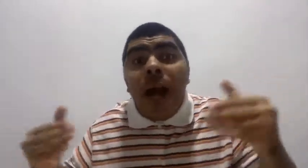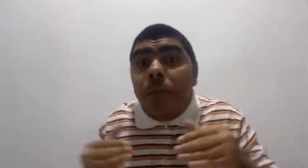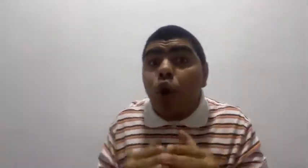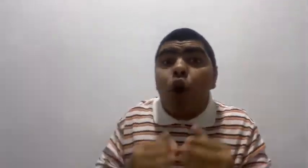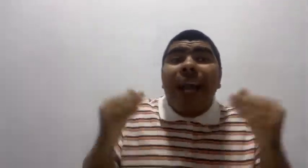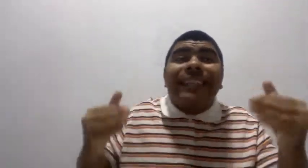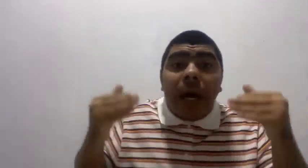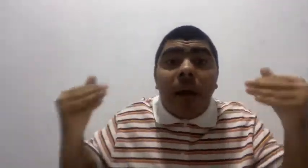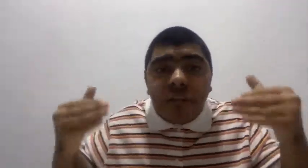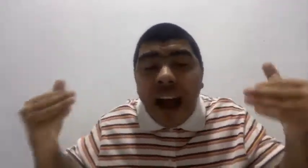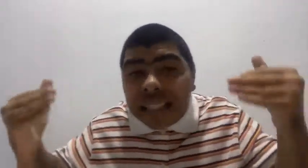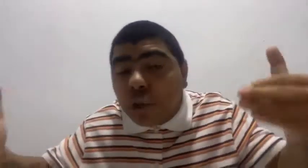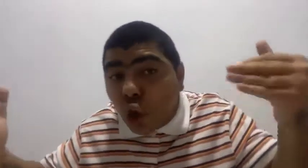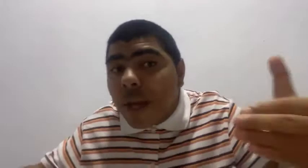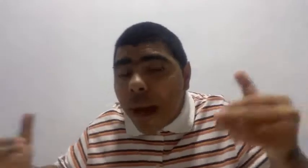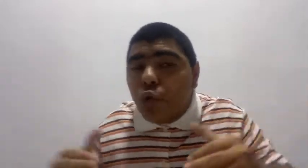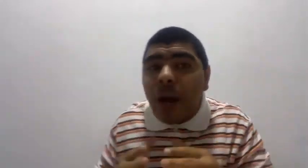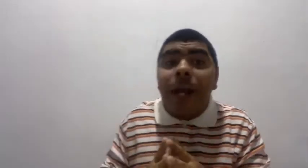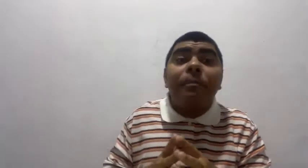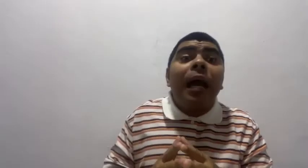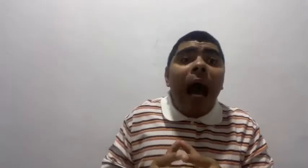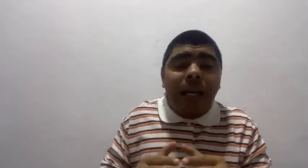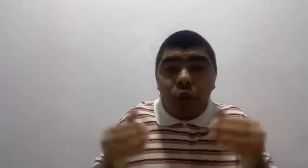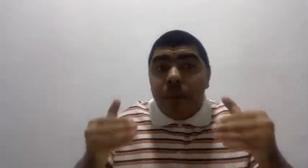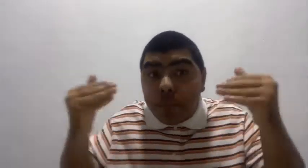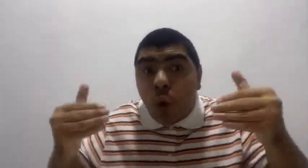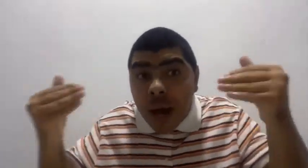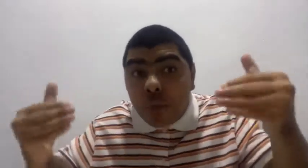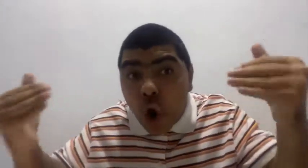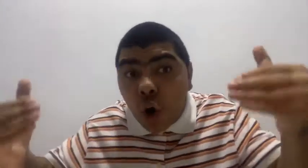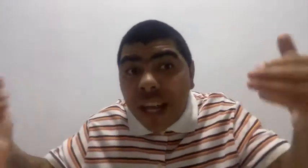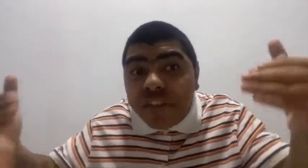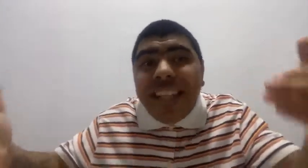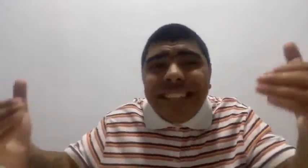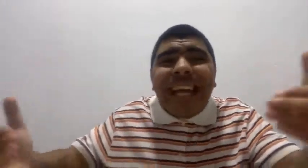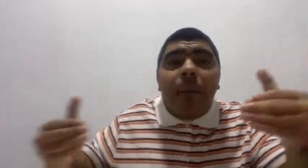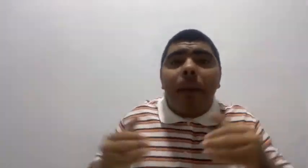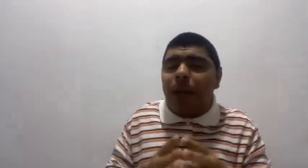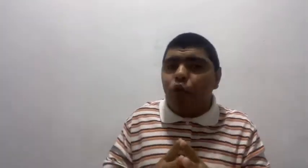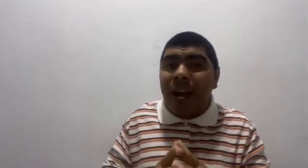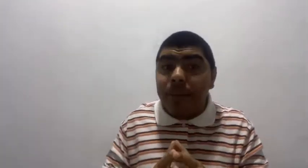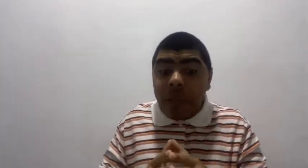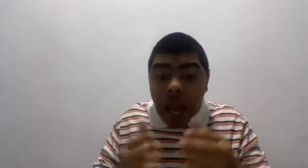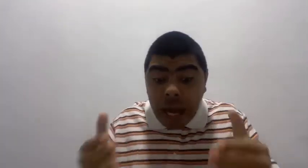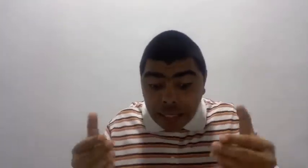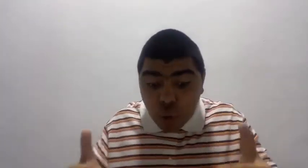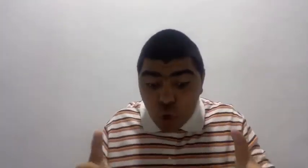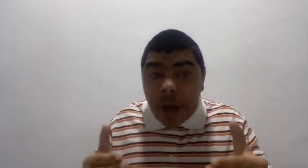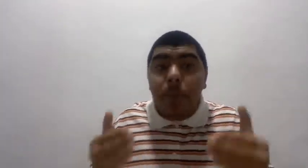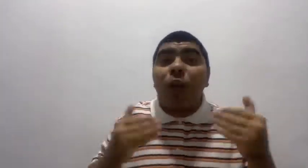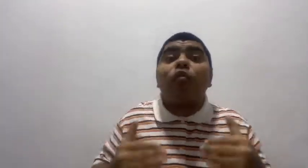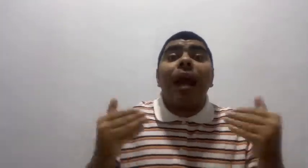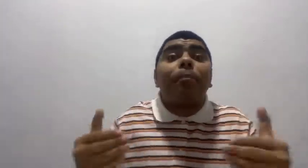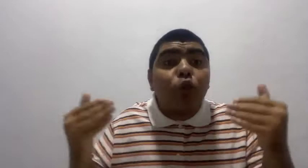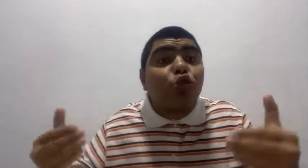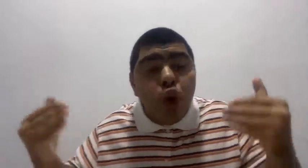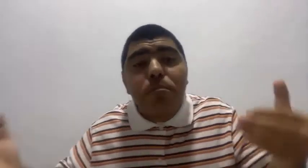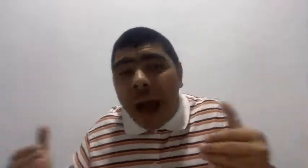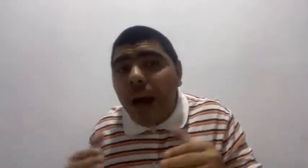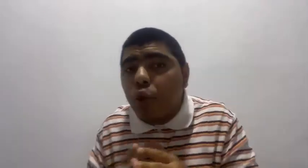pueblo estaba falto de madurez, aleluya, el pueblo le faltaba madurez, aleluya. Por eso el apóstol Pablo